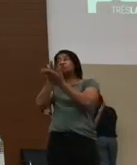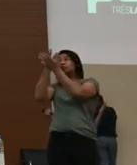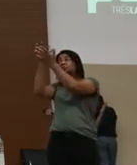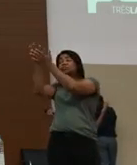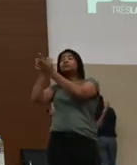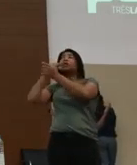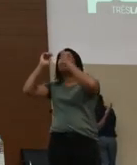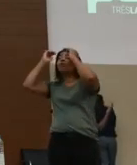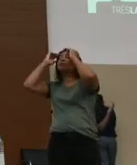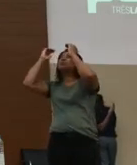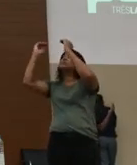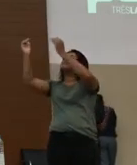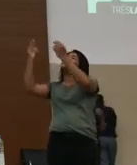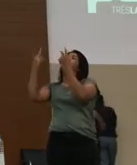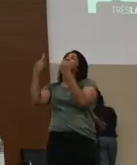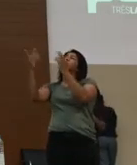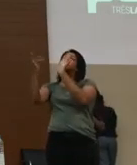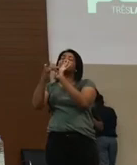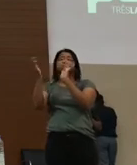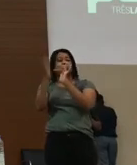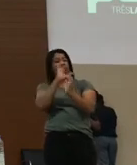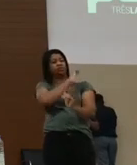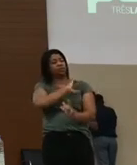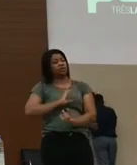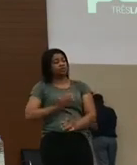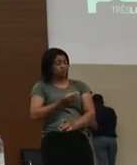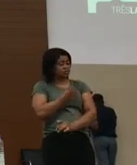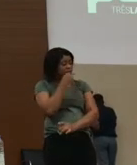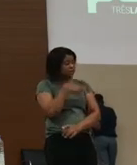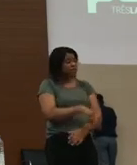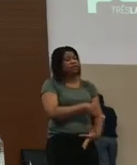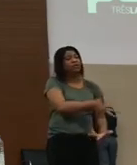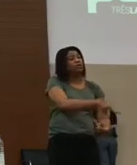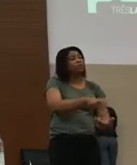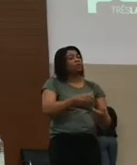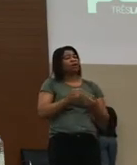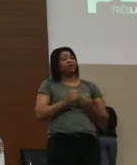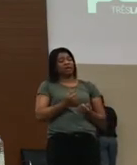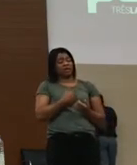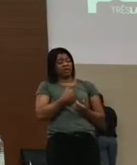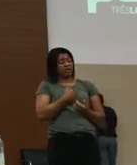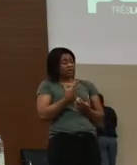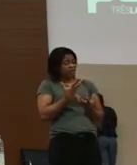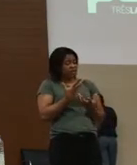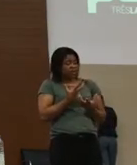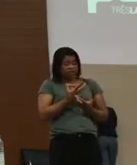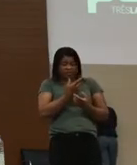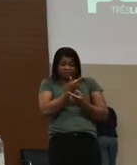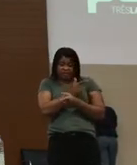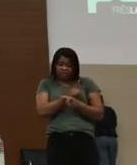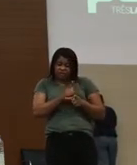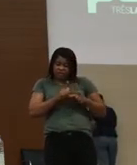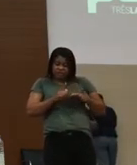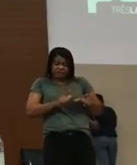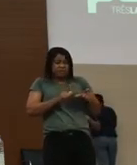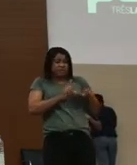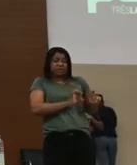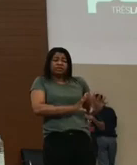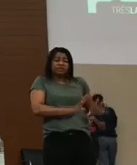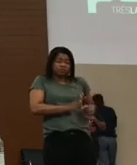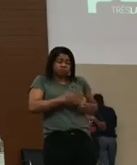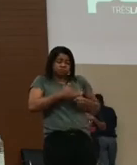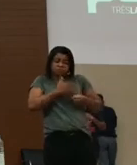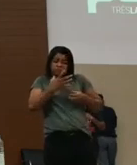como o Senhor viveu, Senhor, como o Senhor vazio dessas coisas, ó Deus, que nós somos tão cheios